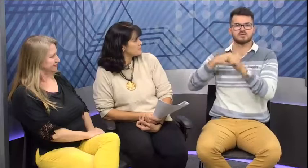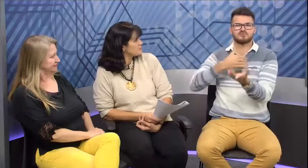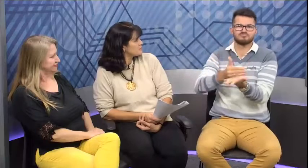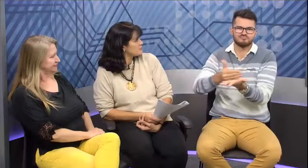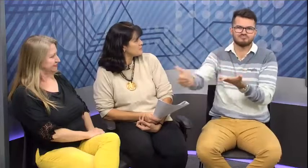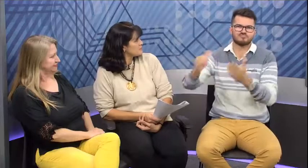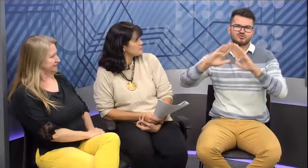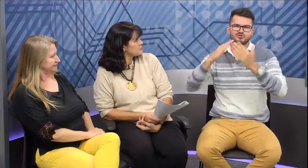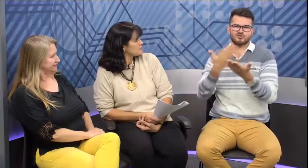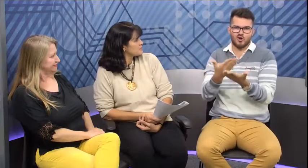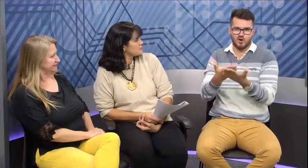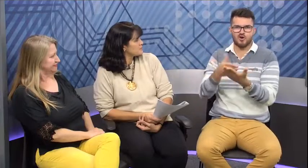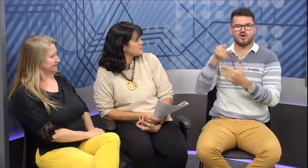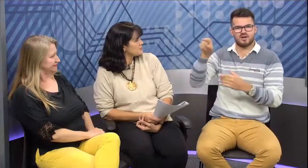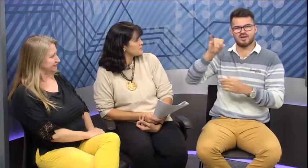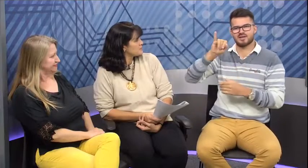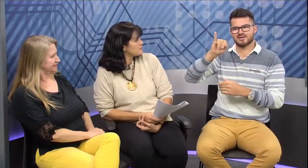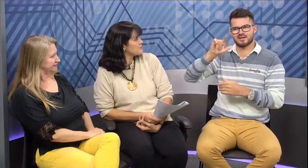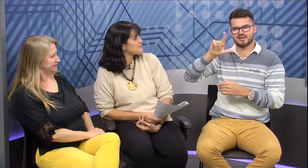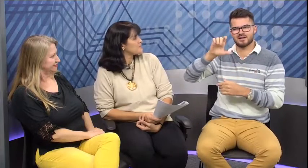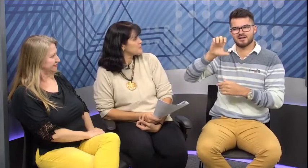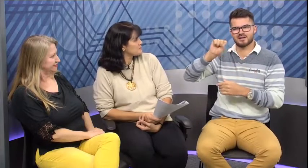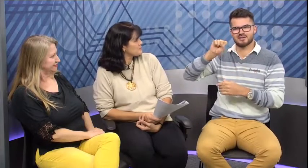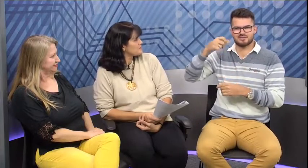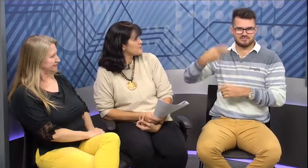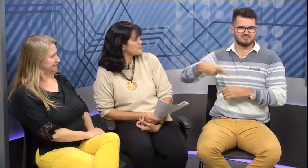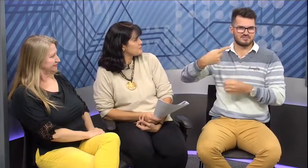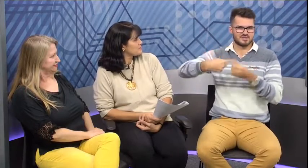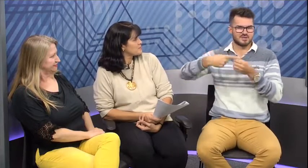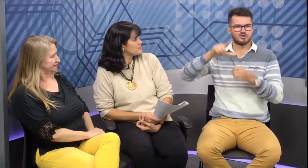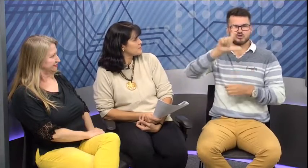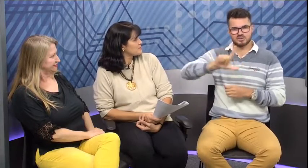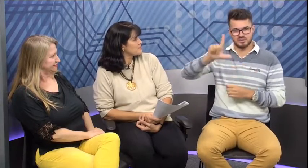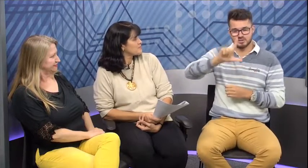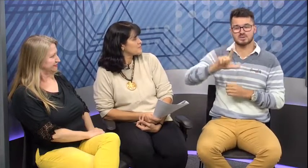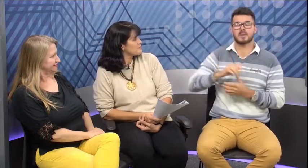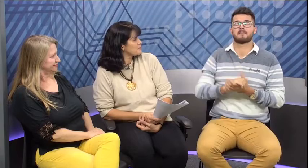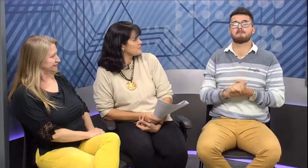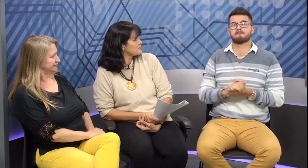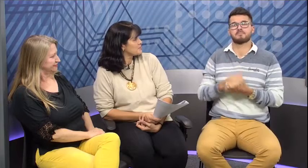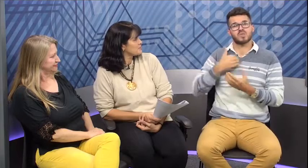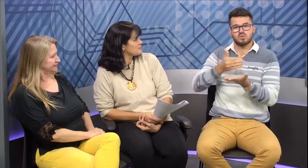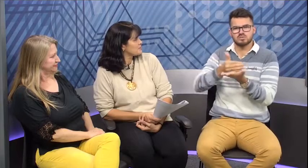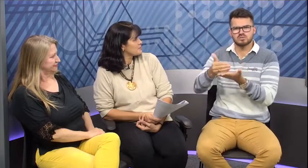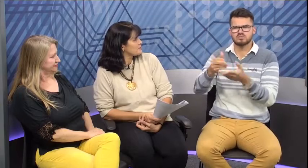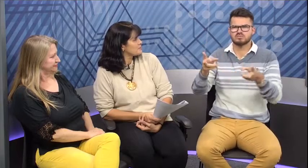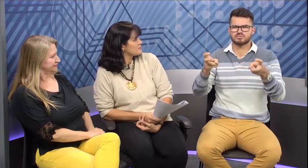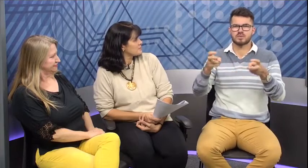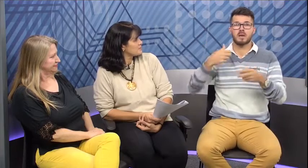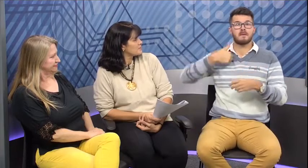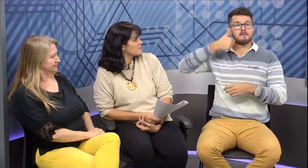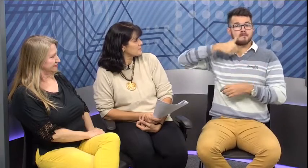ano e 9 meses, então bem pequeno, e eu comecei então a frequentar o ILES, que é o Instituto de Educação para Surdos